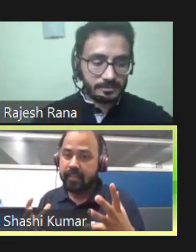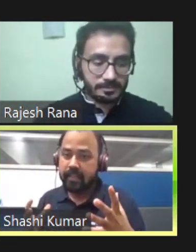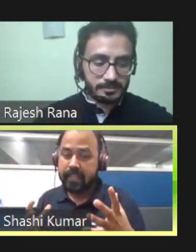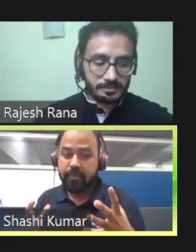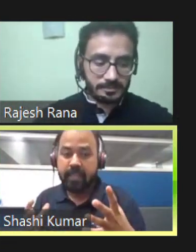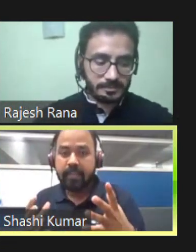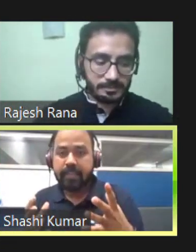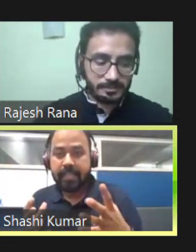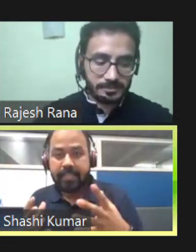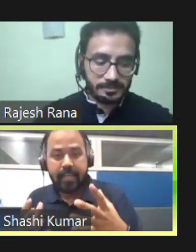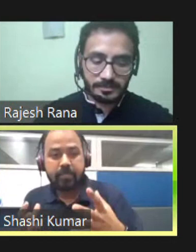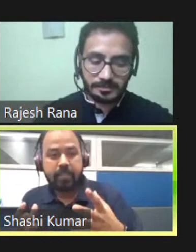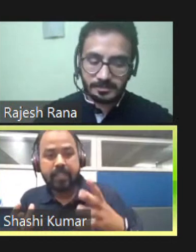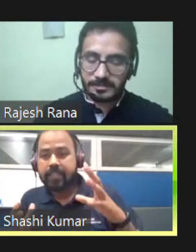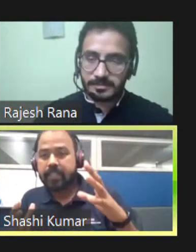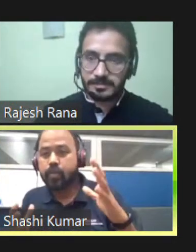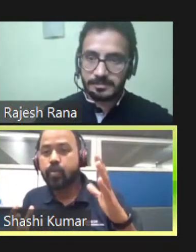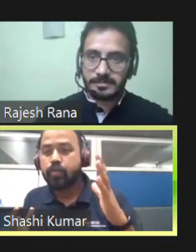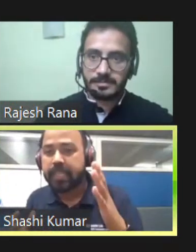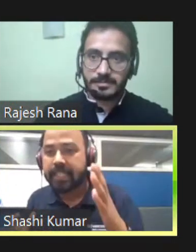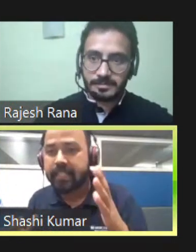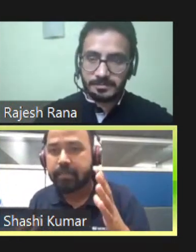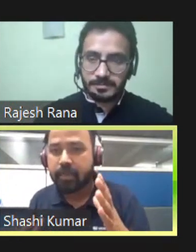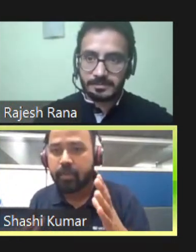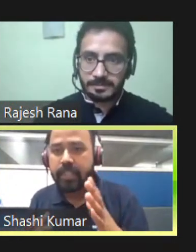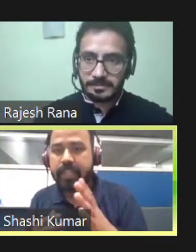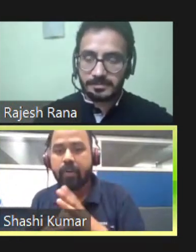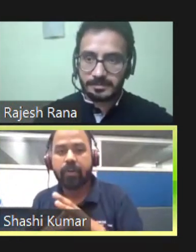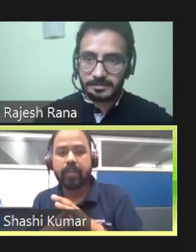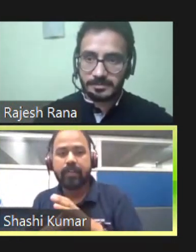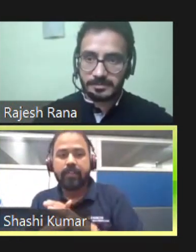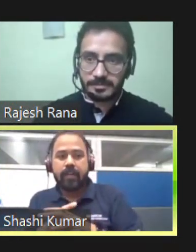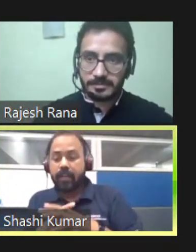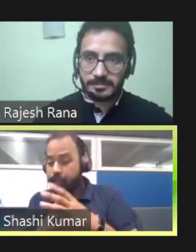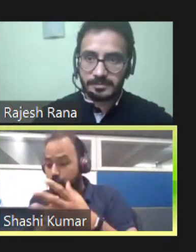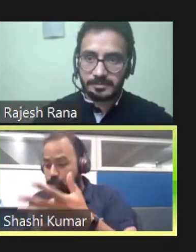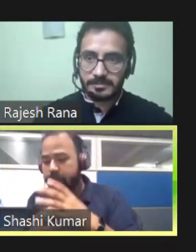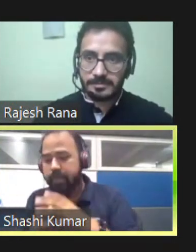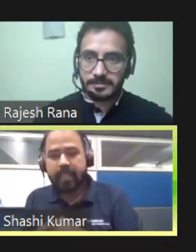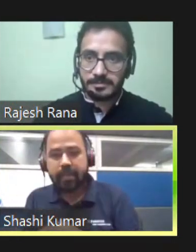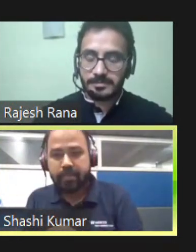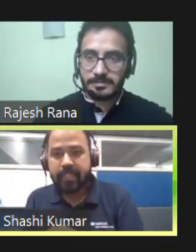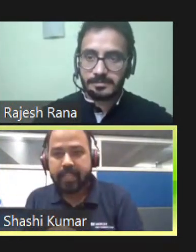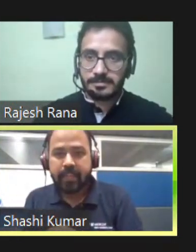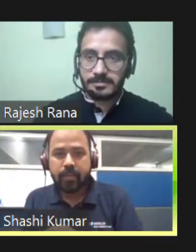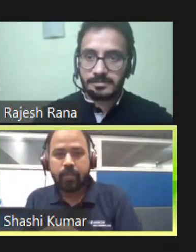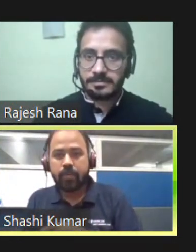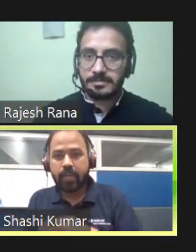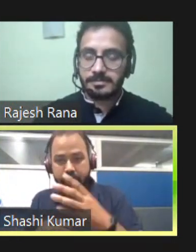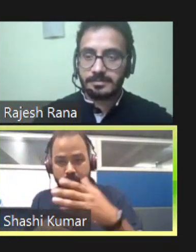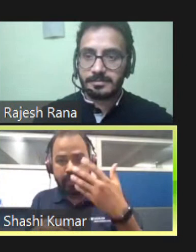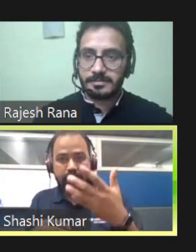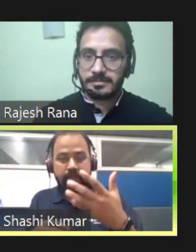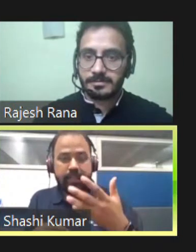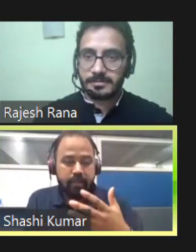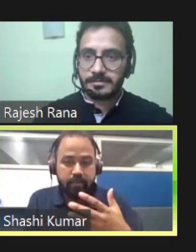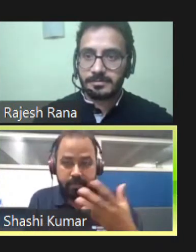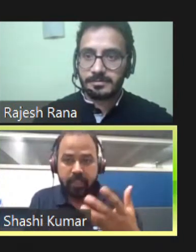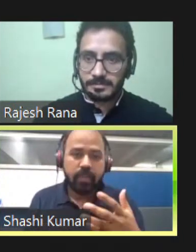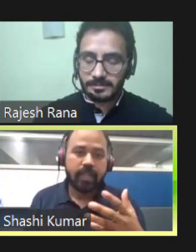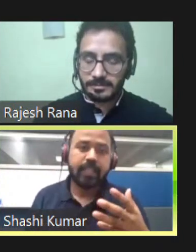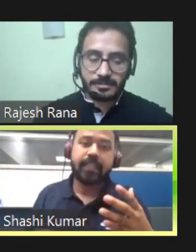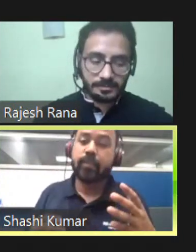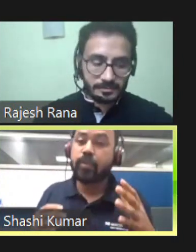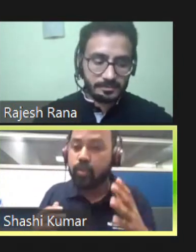कैसे इनेबल करता है, ये हेल्प करता है. जैसे जूम सेशन आप लोगों ने देखा होगा, यूट्यूब में भी आप अभी देख रहे हो, आपको आगे भी